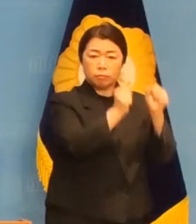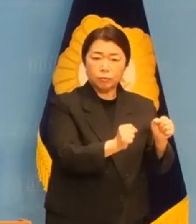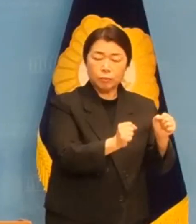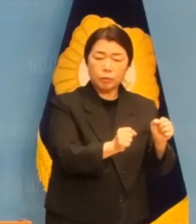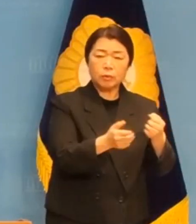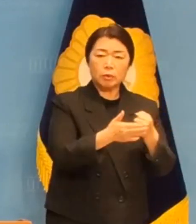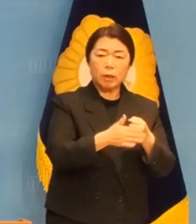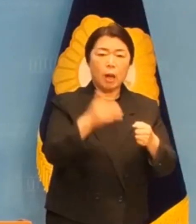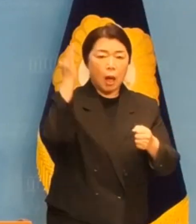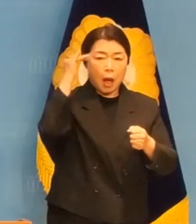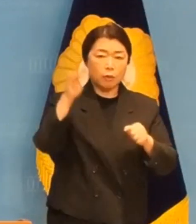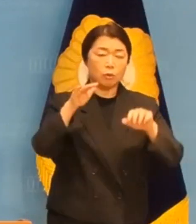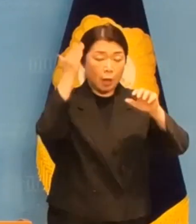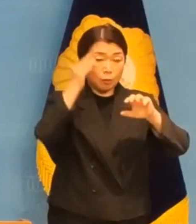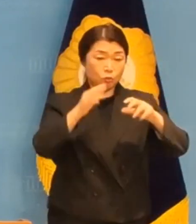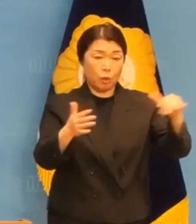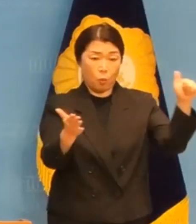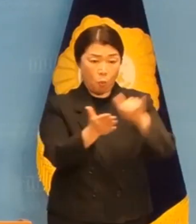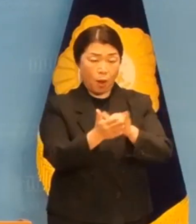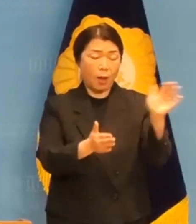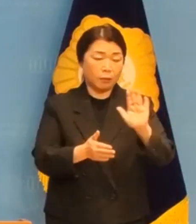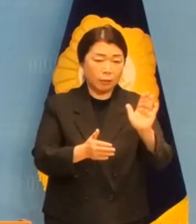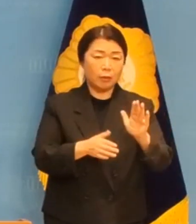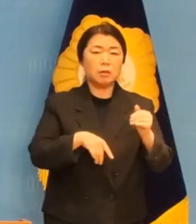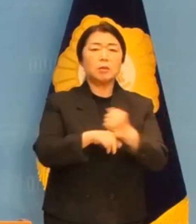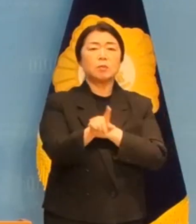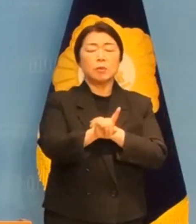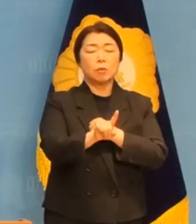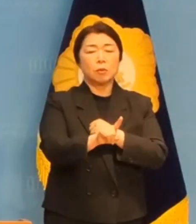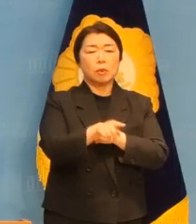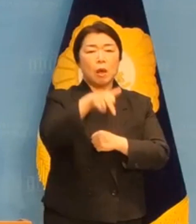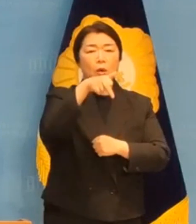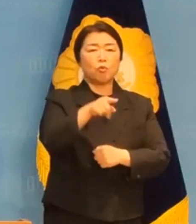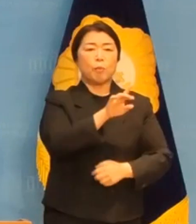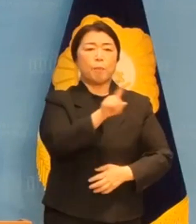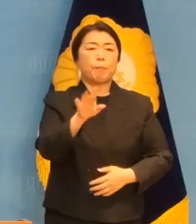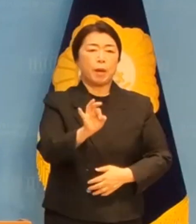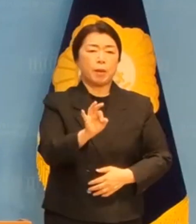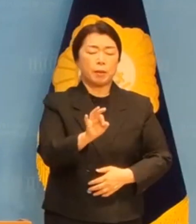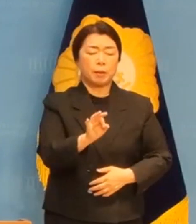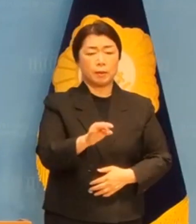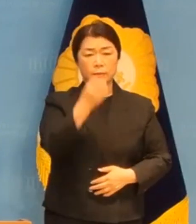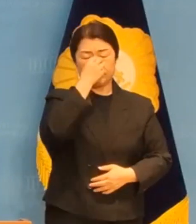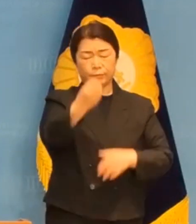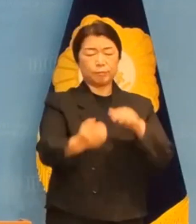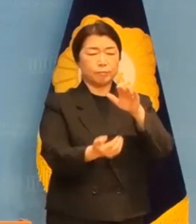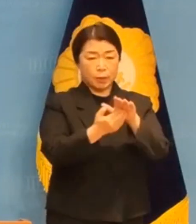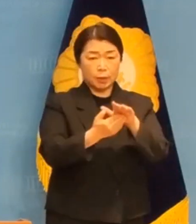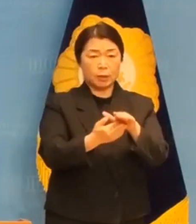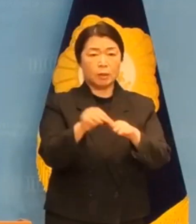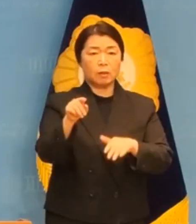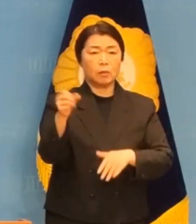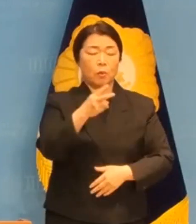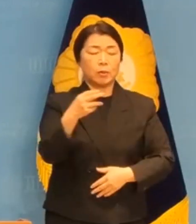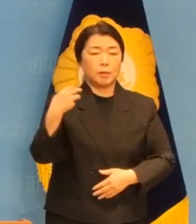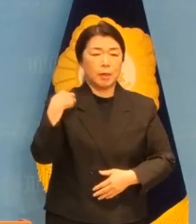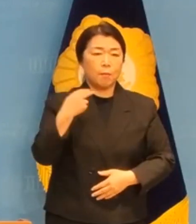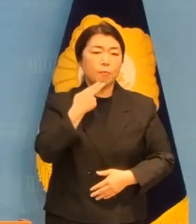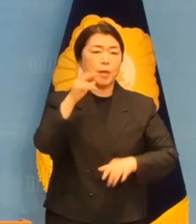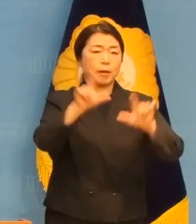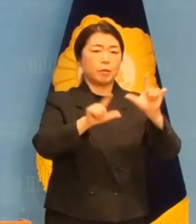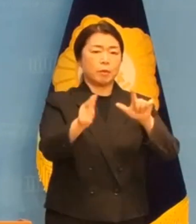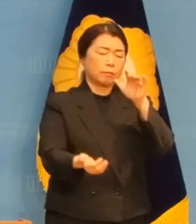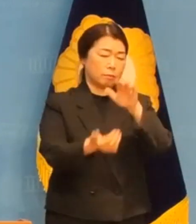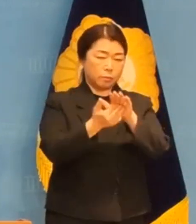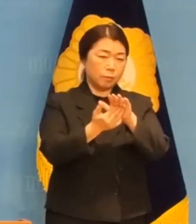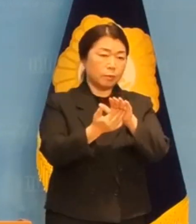이유로 불참을 선언한 것은 쿠팡 경영진의 오만함과 무책임이 극에 달했음을 보여줍니다.